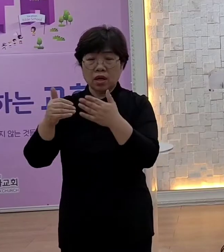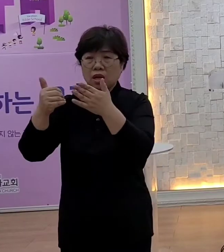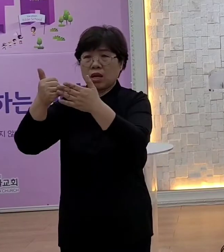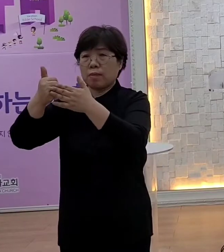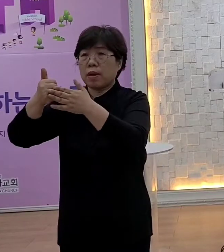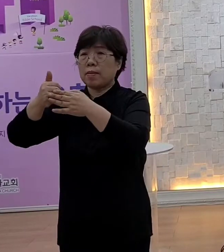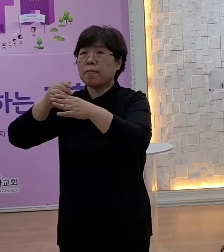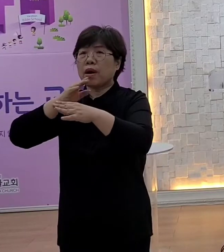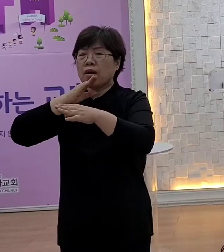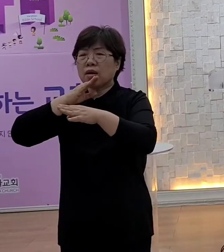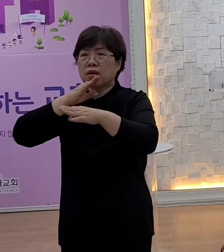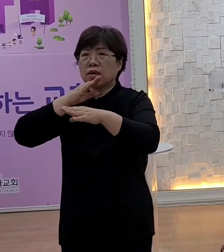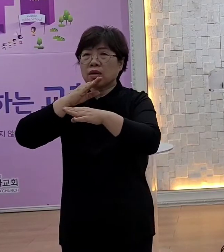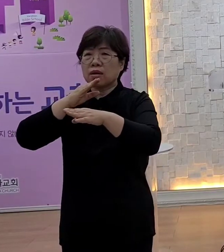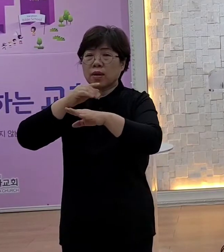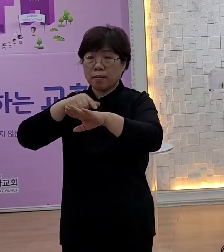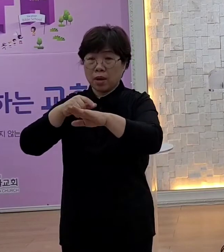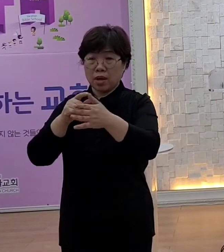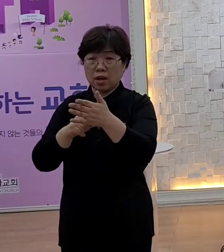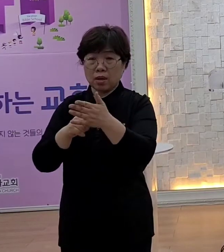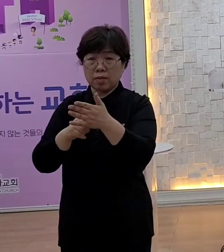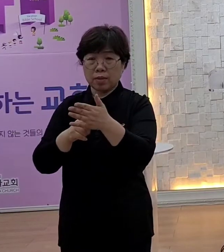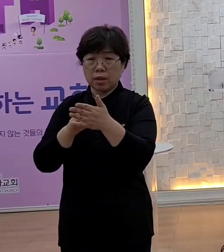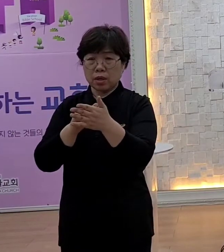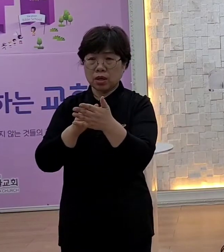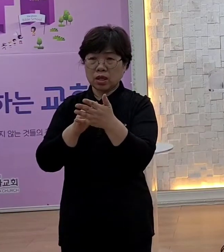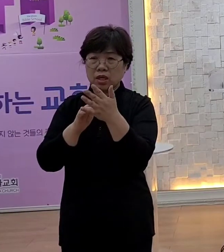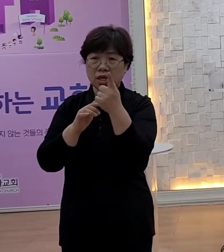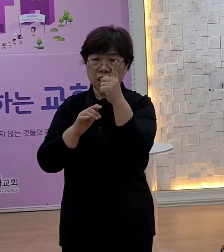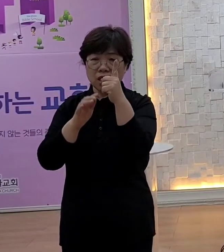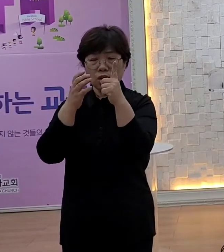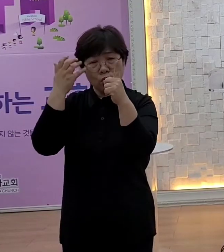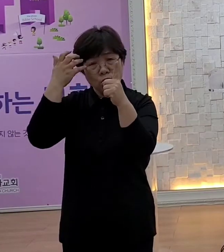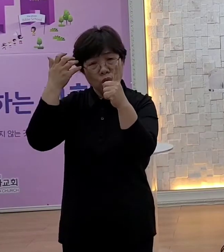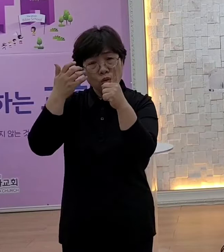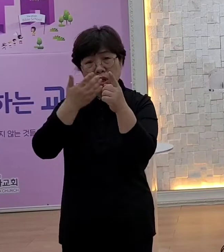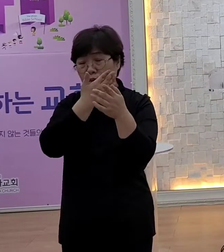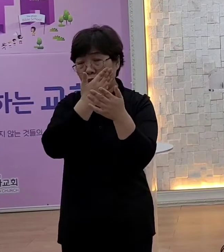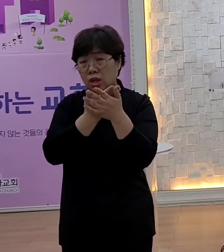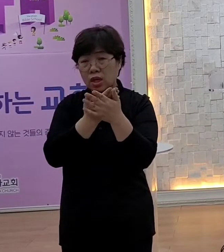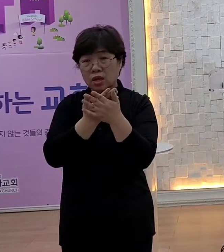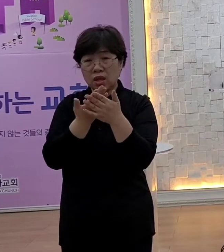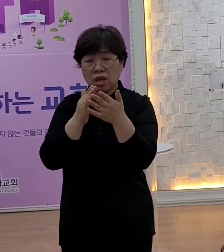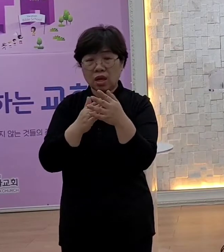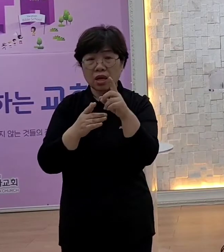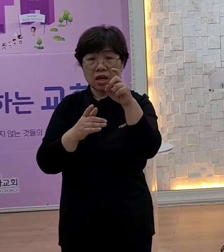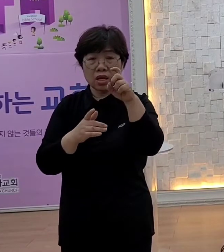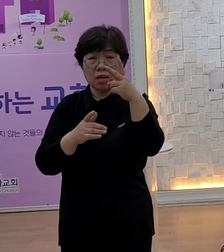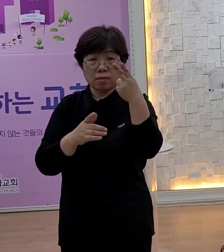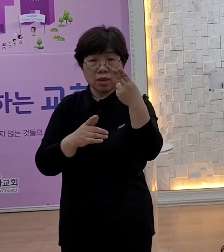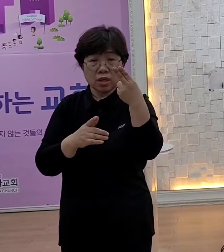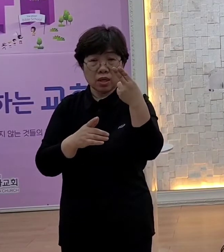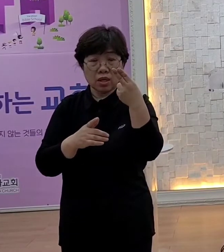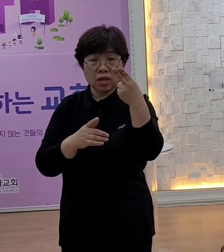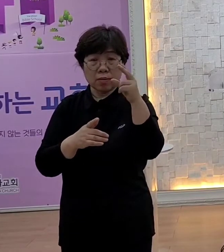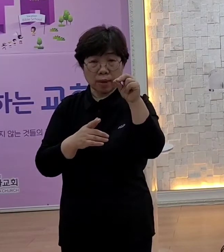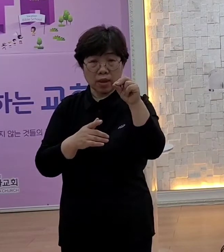마음이라면 그럼 지금 우리는 이 말씀을 어떻게 받아야 될까? 오늘 이